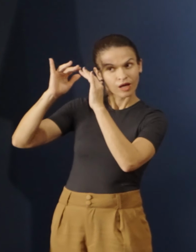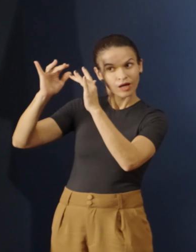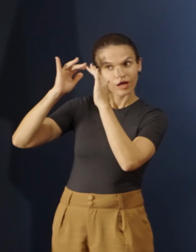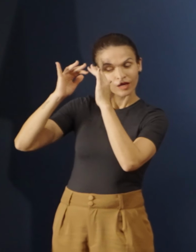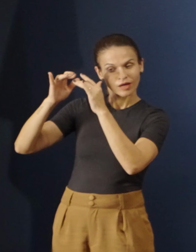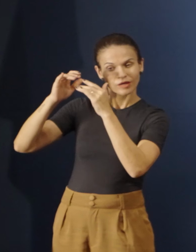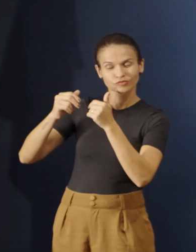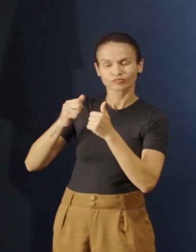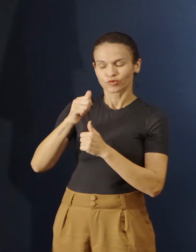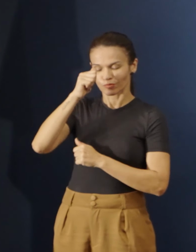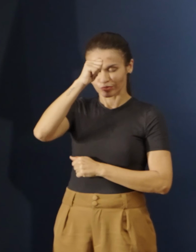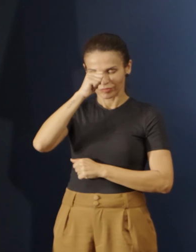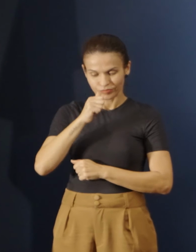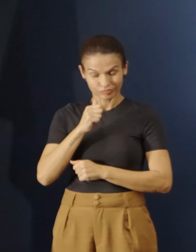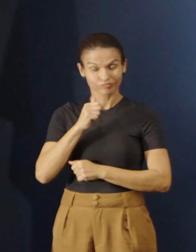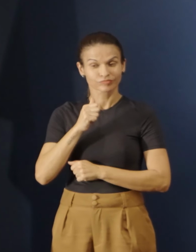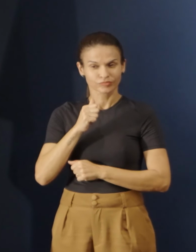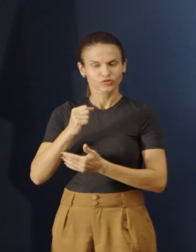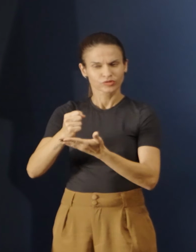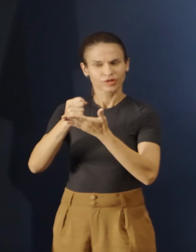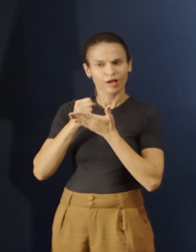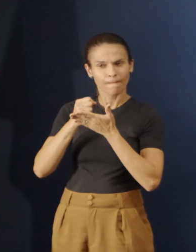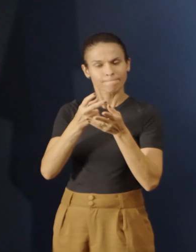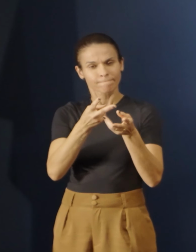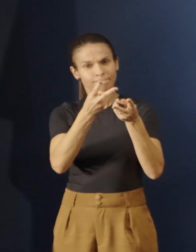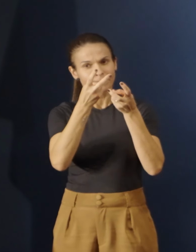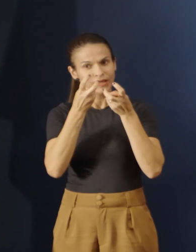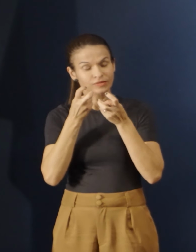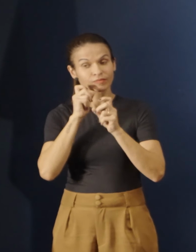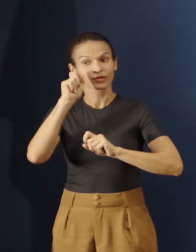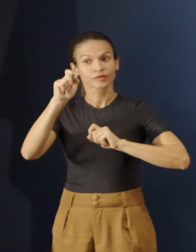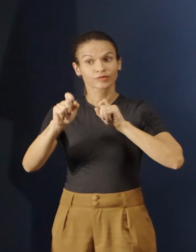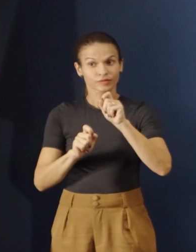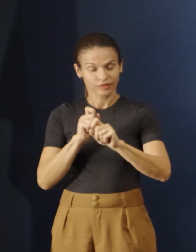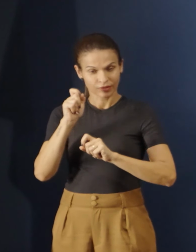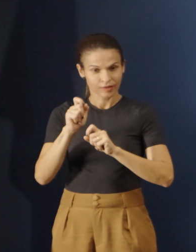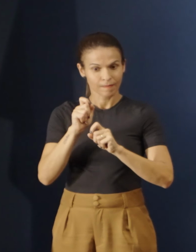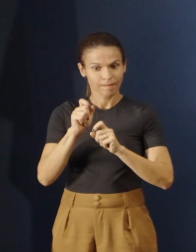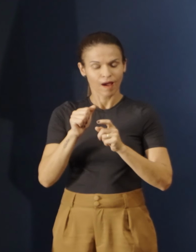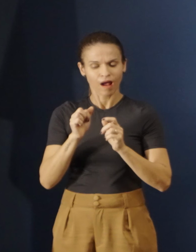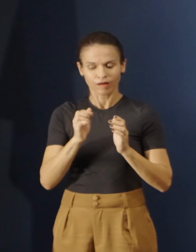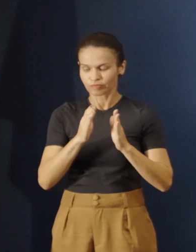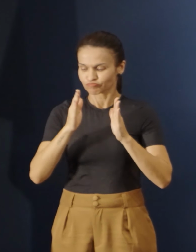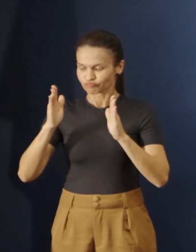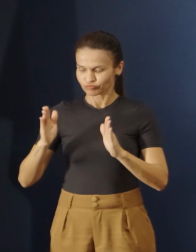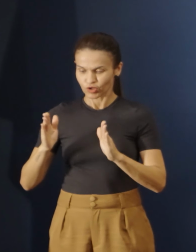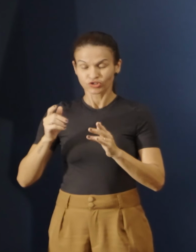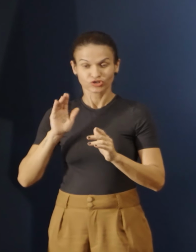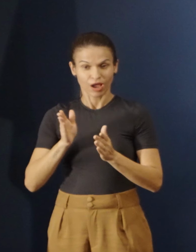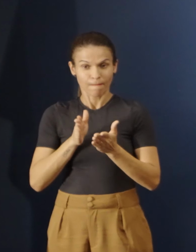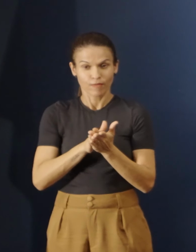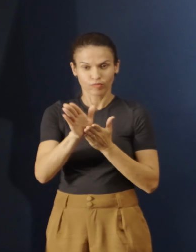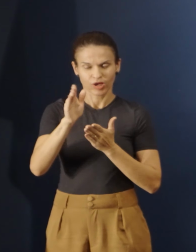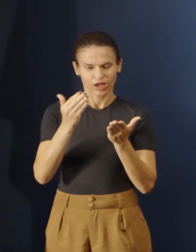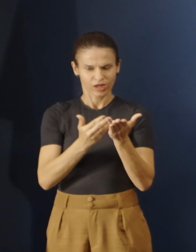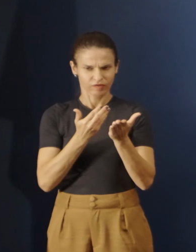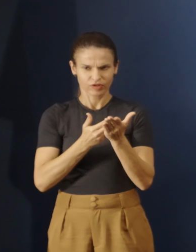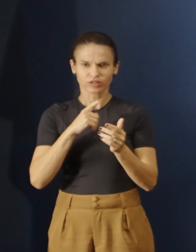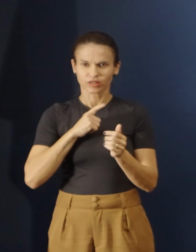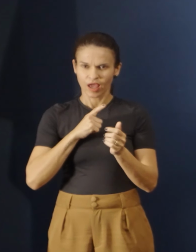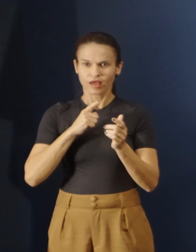escritor, da escritora. Isso tudo nos ajuda a perceber o seguinte, que paralelo à obra que foi publicada, aquele livro que a gente tem